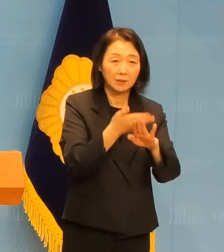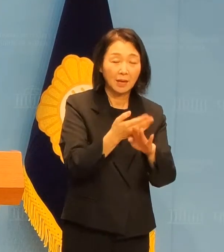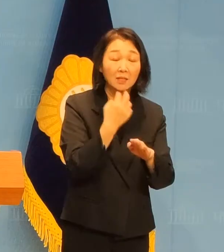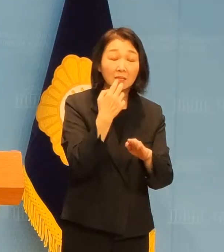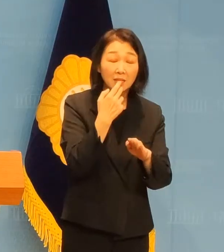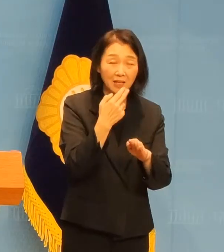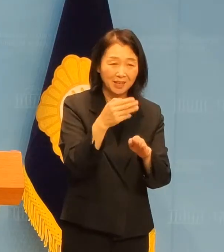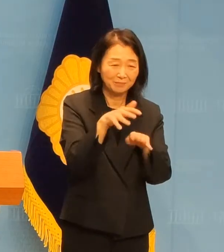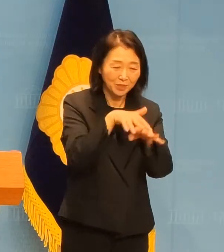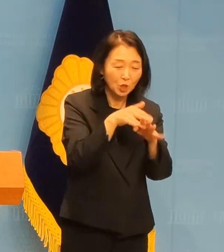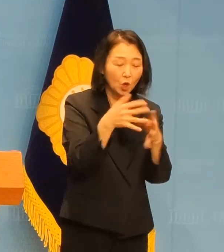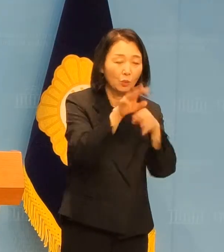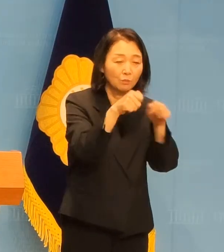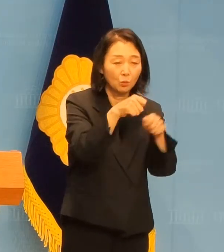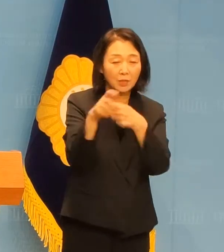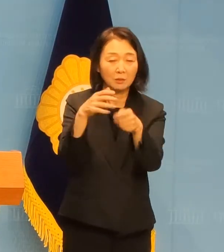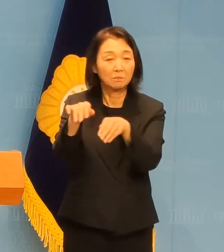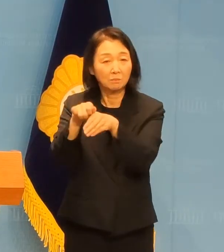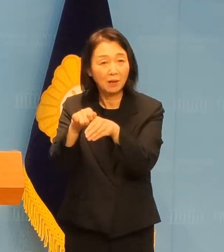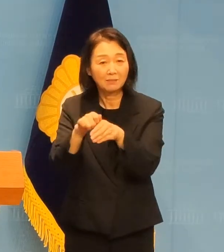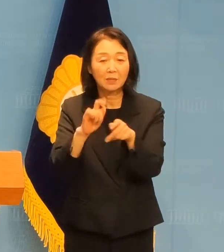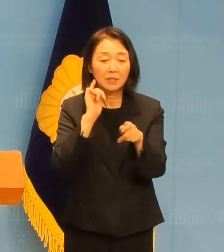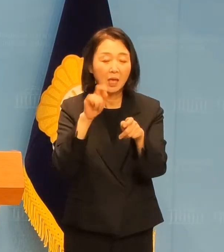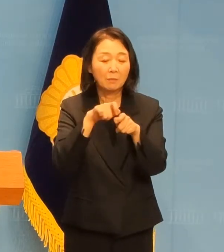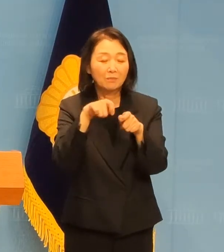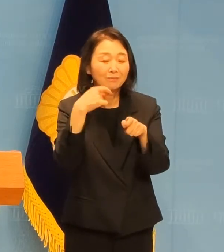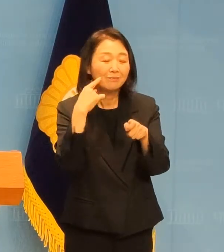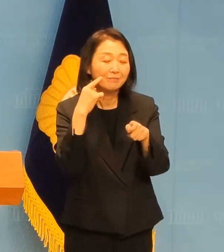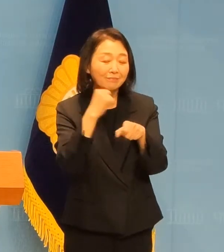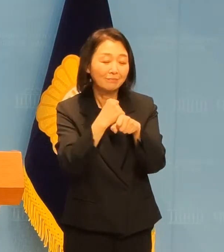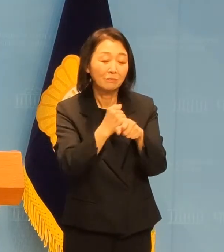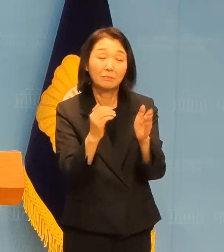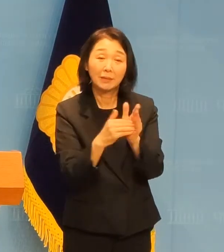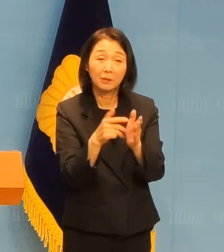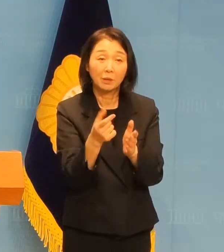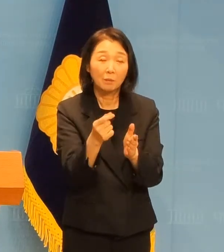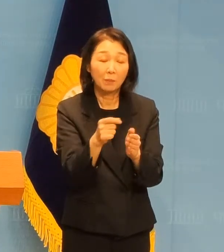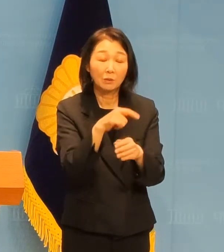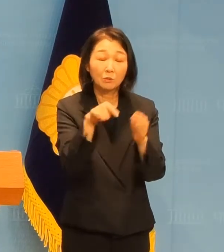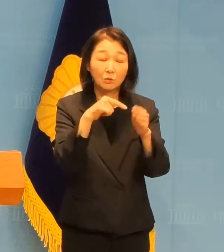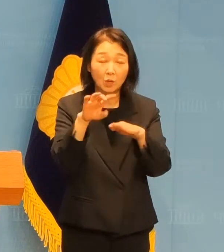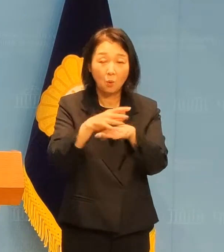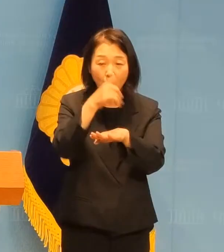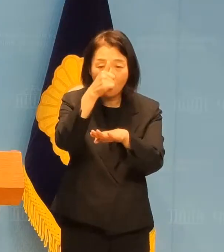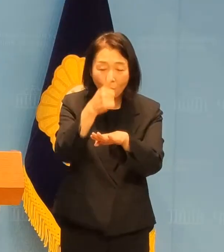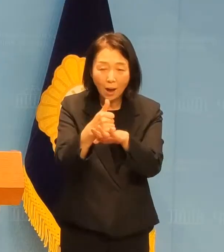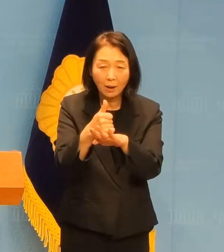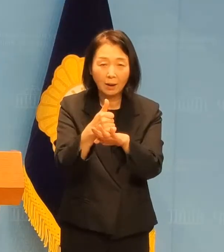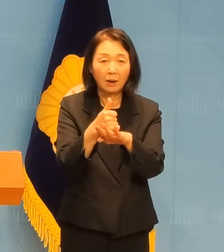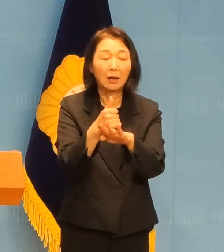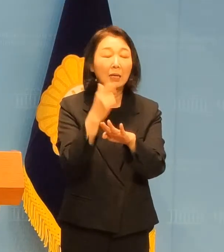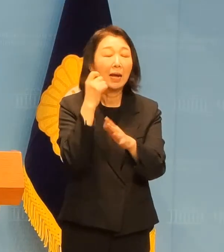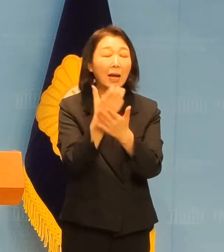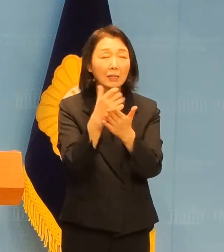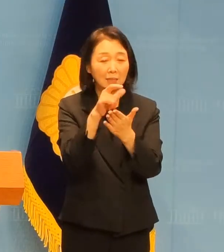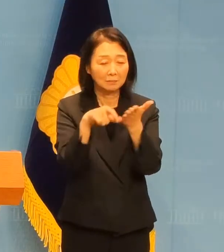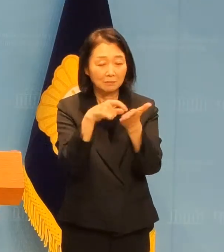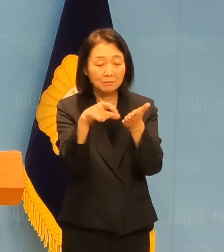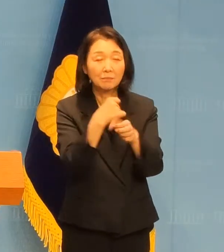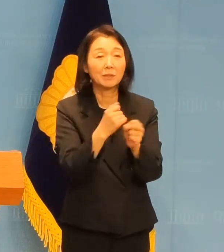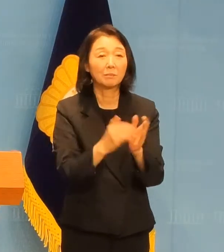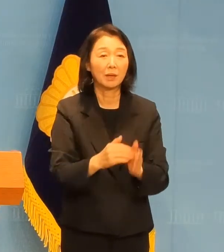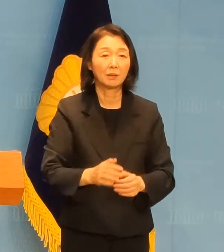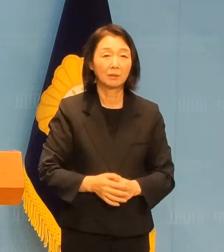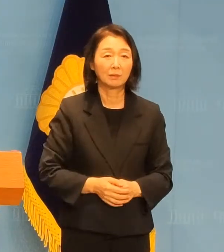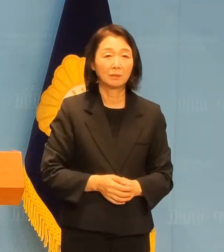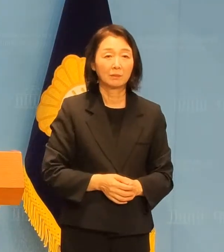비단으로 포장되었고 놀이개가 달려 있었으며 그중 하나에는 임금 왕자가 자수되어 있었습니다.